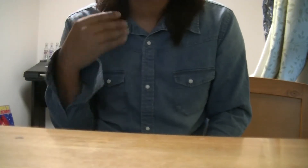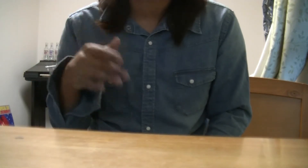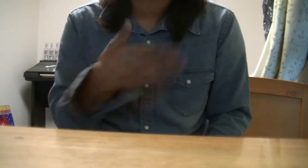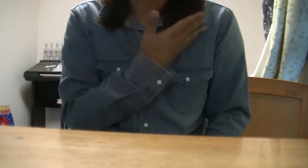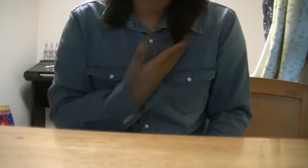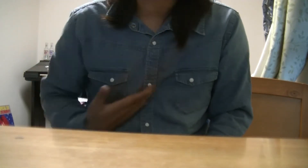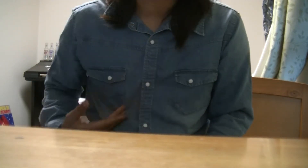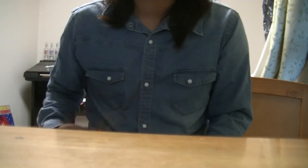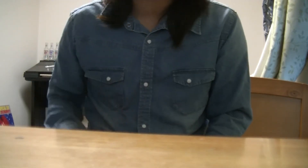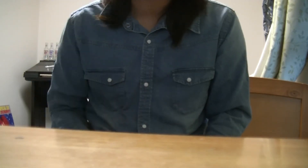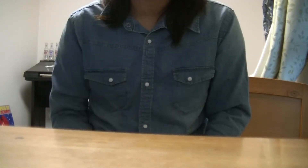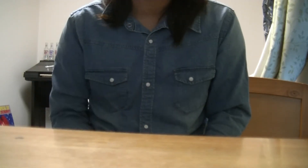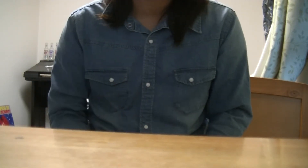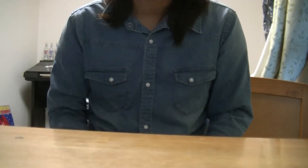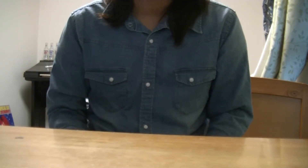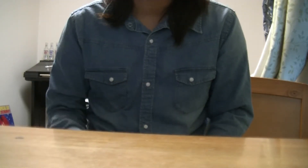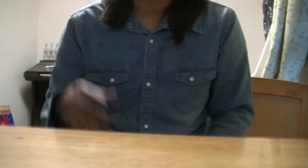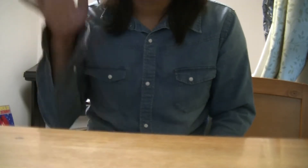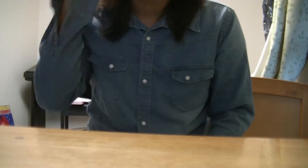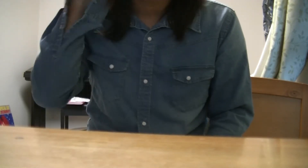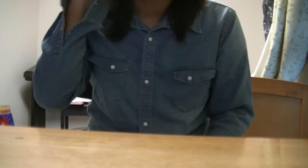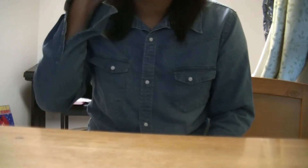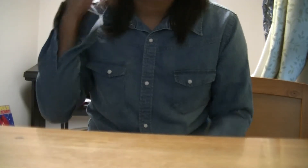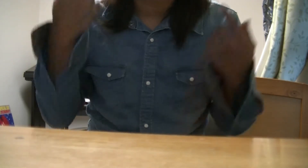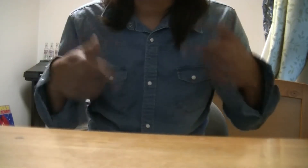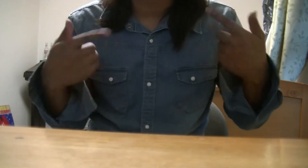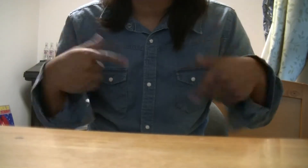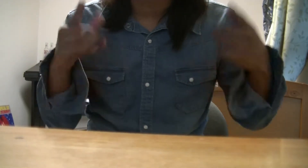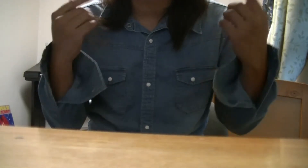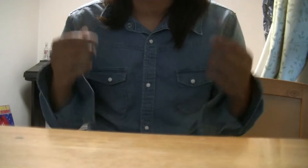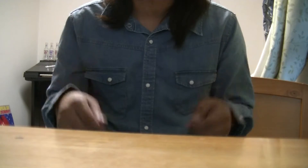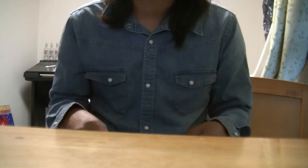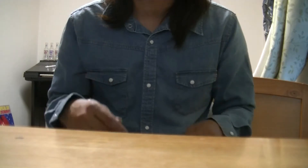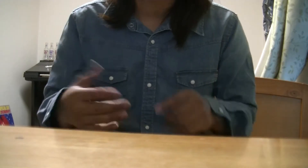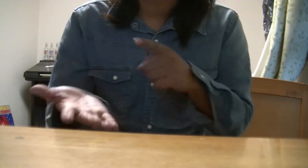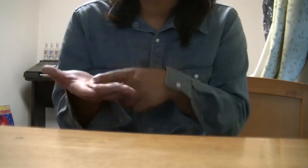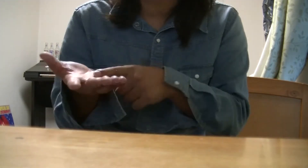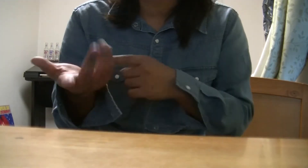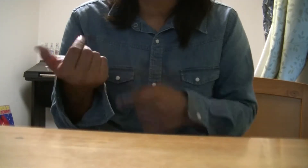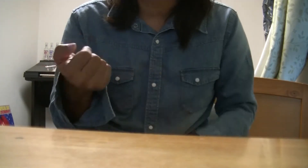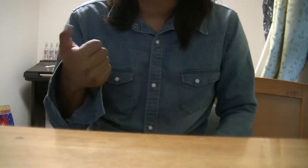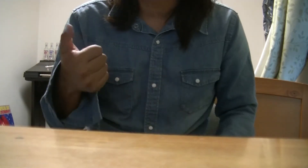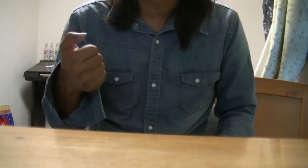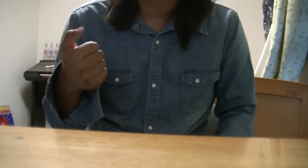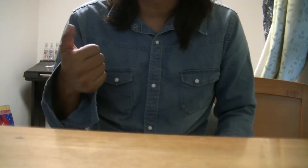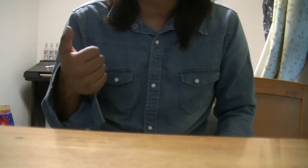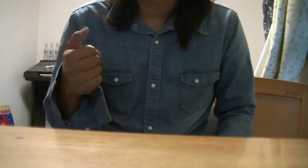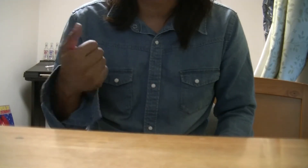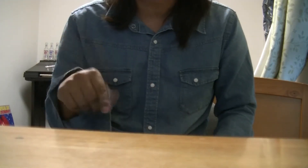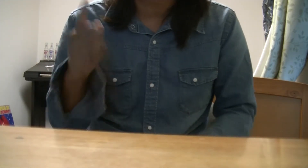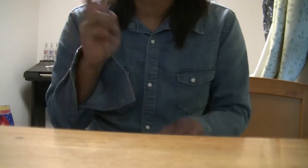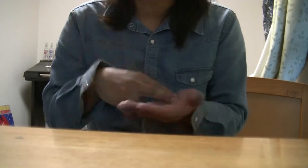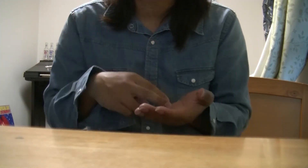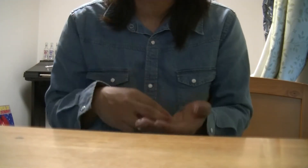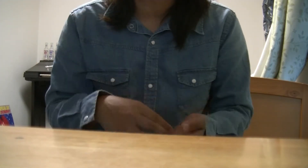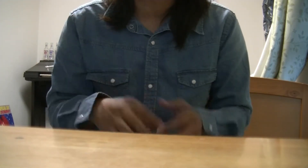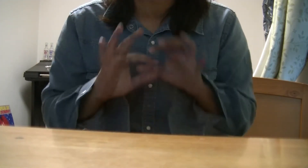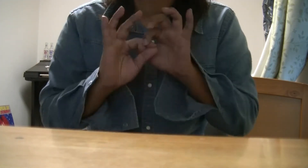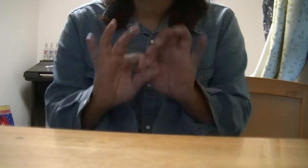がないから、こんなバカみたいなことを毎日やってます。いつもプラスカウンターを押すって決めるってことです。すると不思議なことに、い